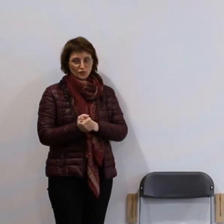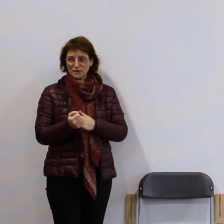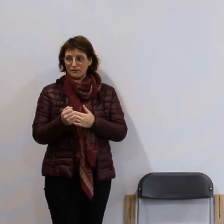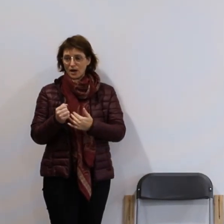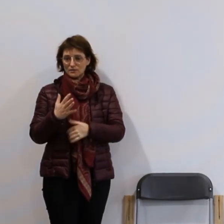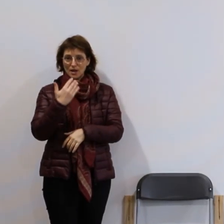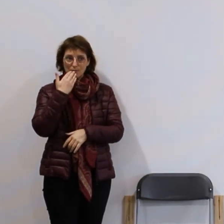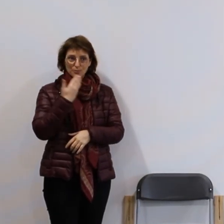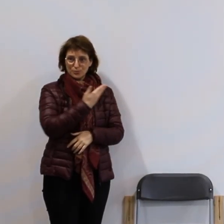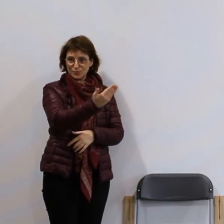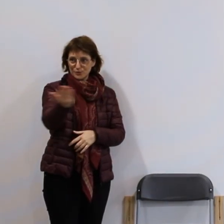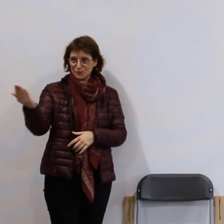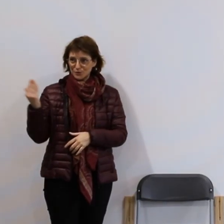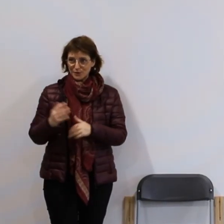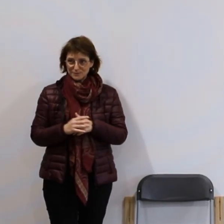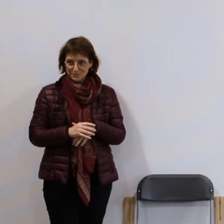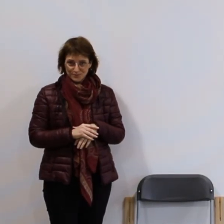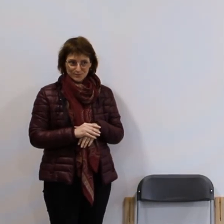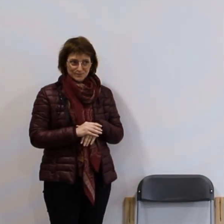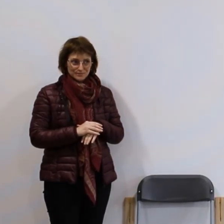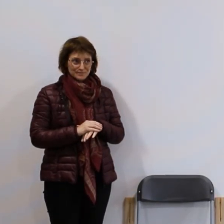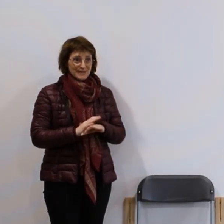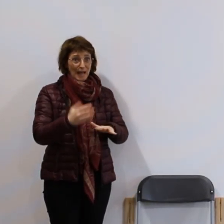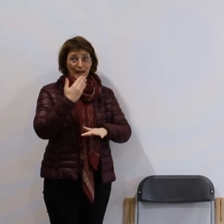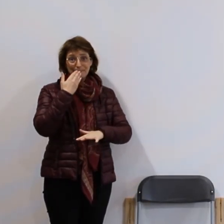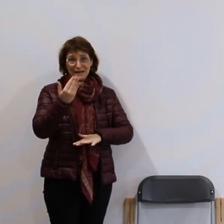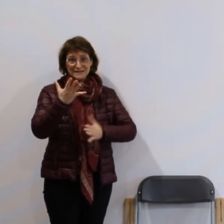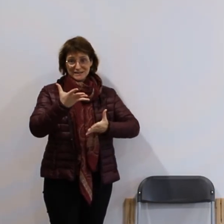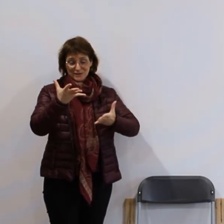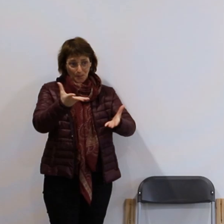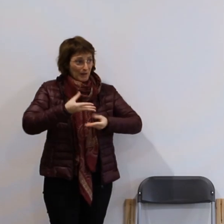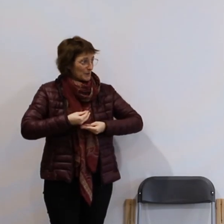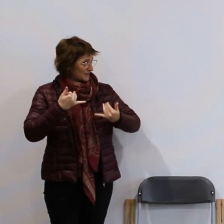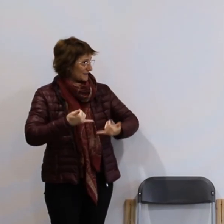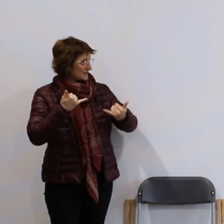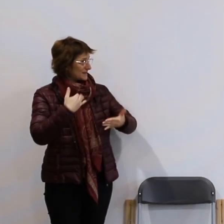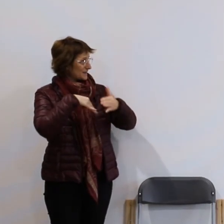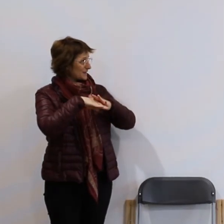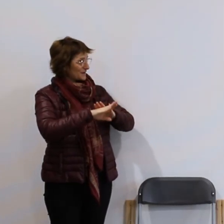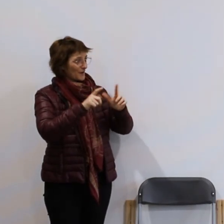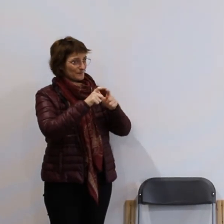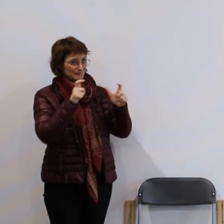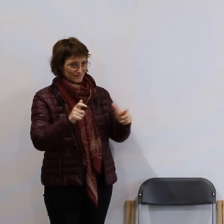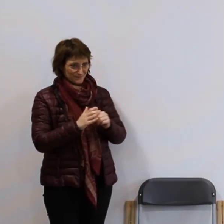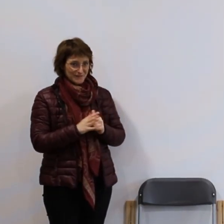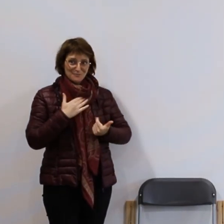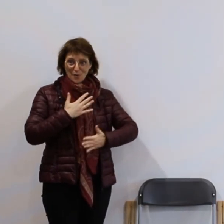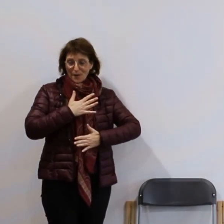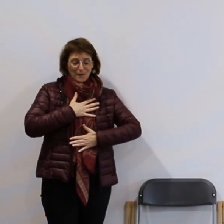Bonjour à tous. Alors effectivement, merci beaucoup de m'accueillir dans votre établissement. Je suis très